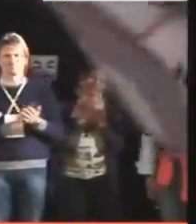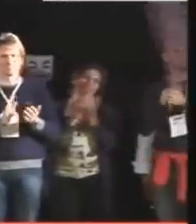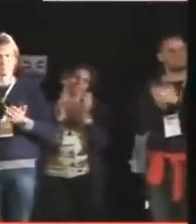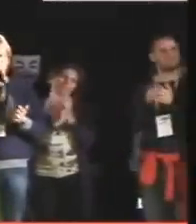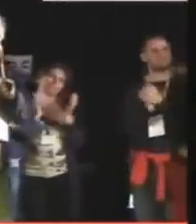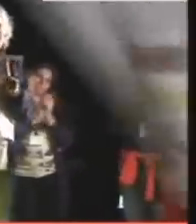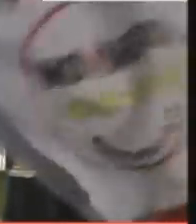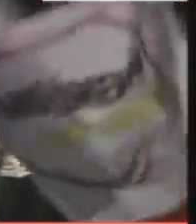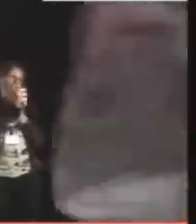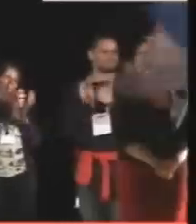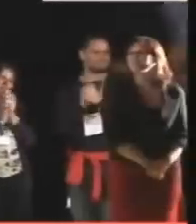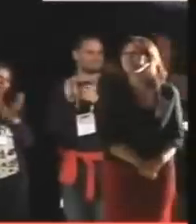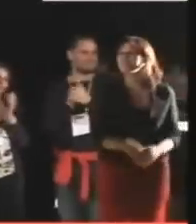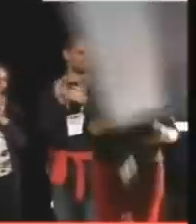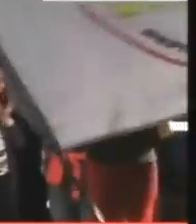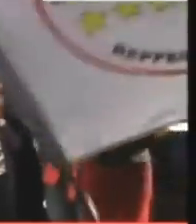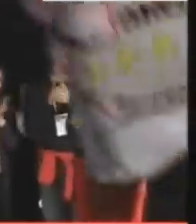Allora, fermi.